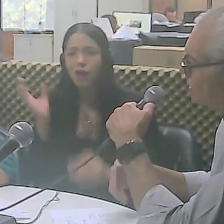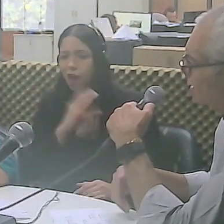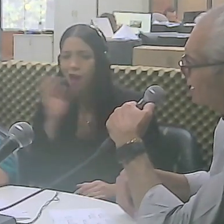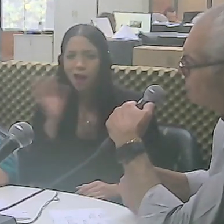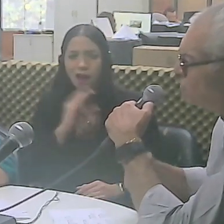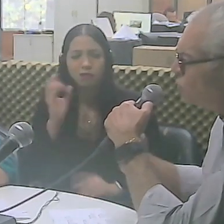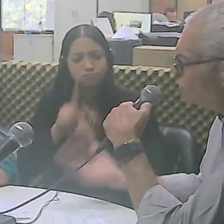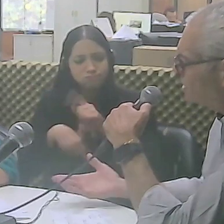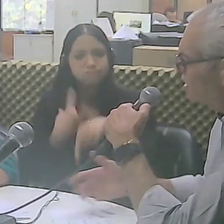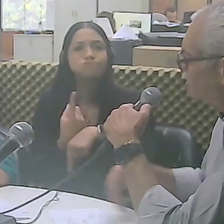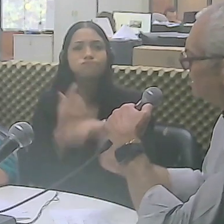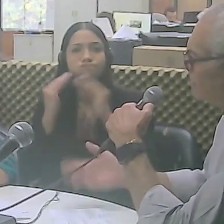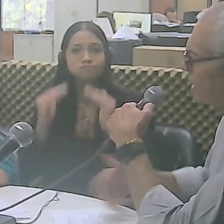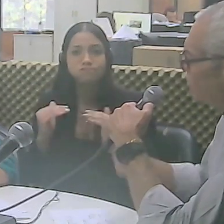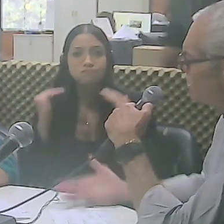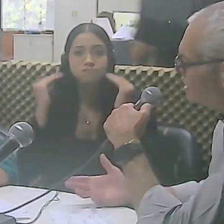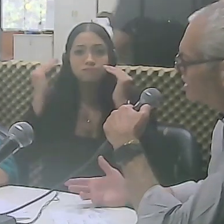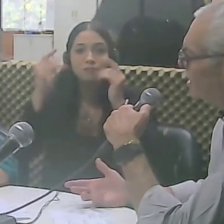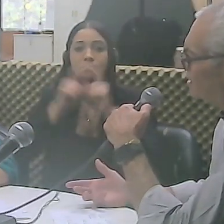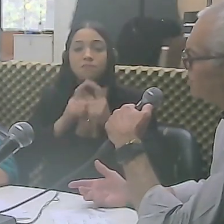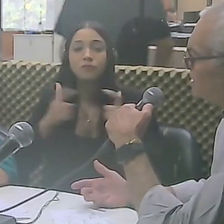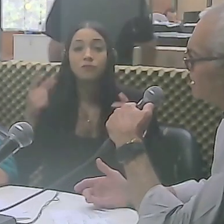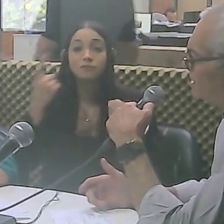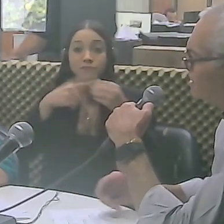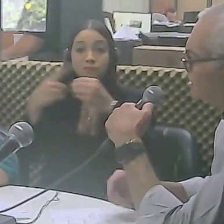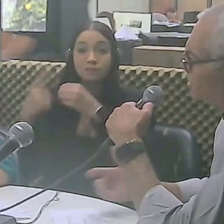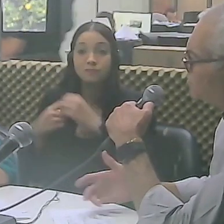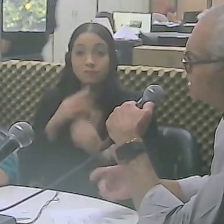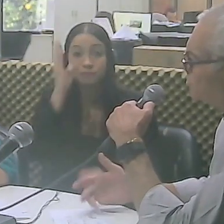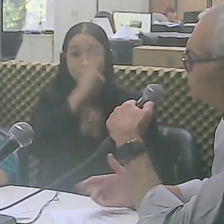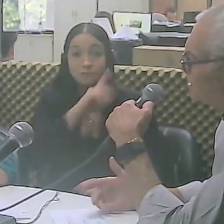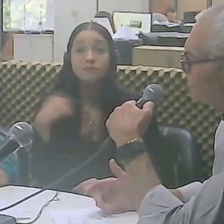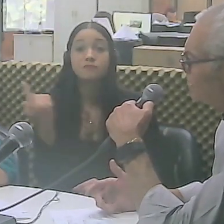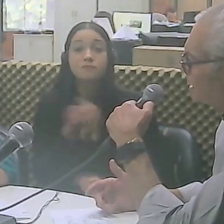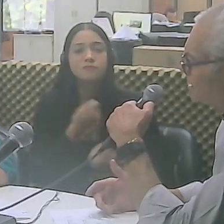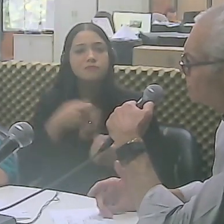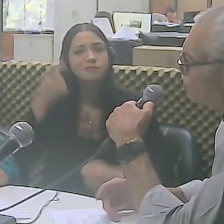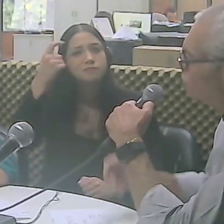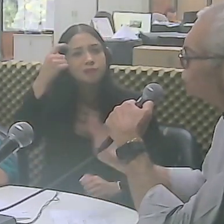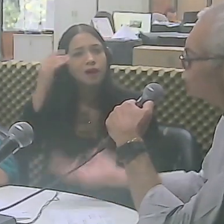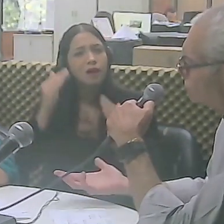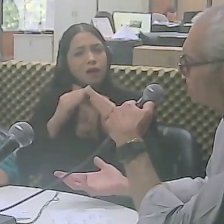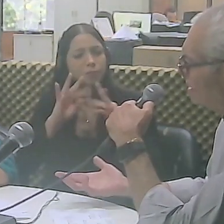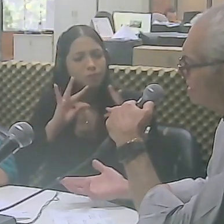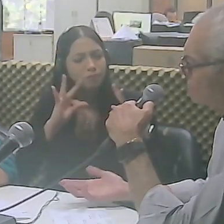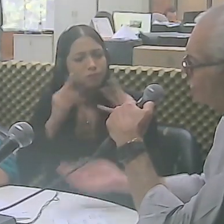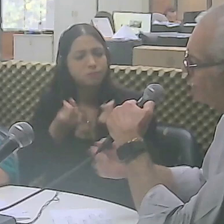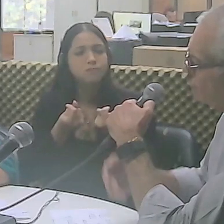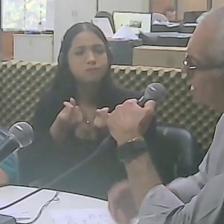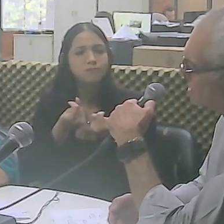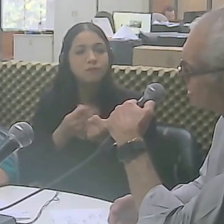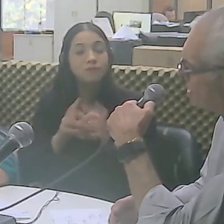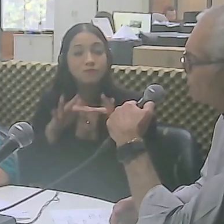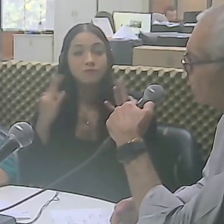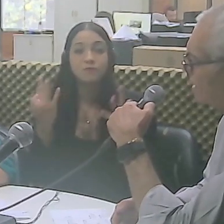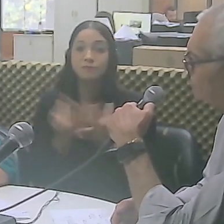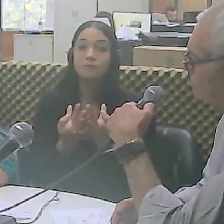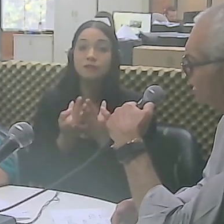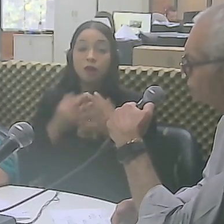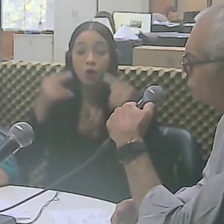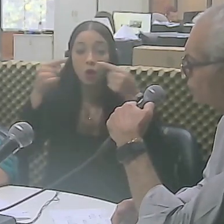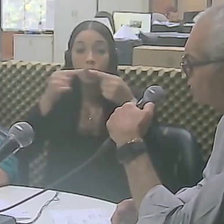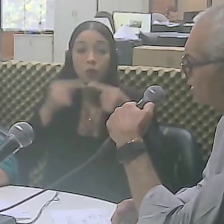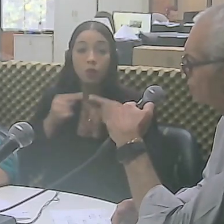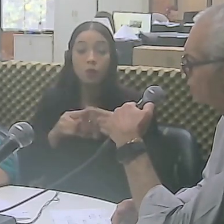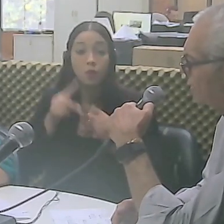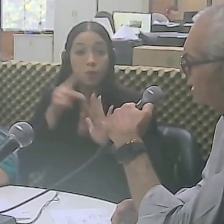ritmo muito acima da maioria das cidades brasileiras, e a gente precisa de pensar a habitação como um todo, né? Para famílias que enquadram